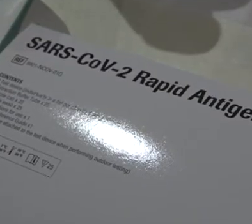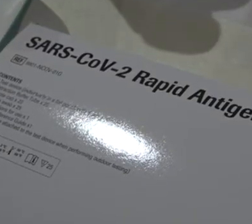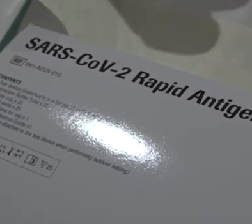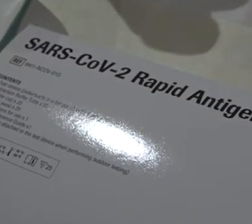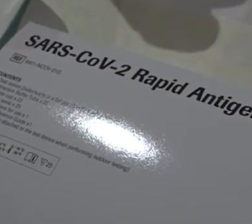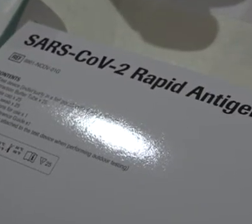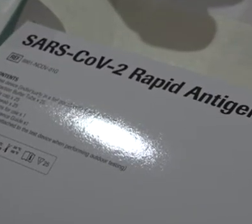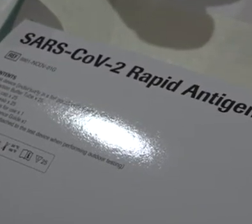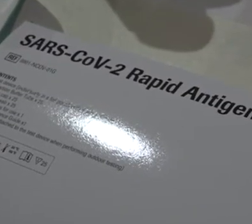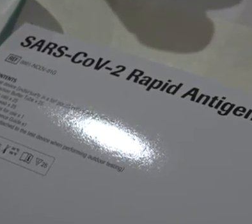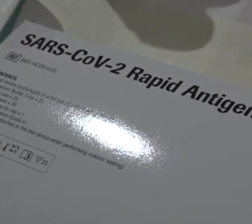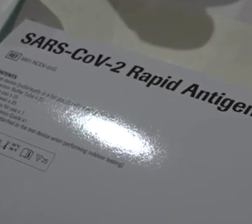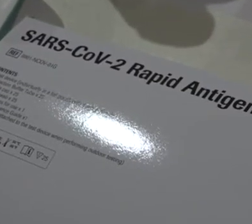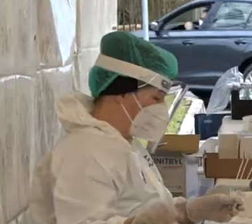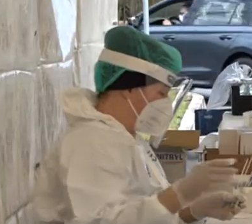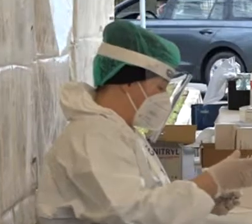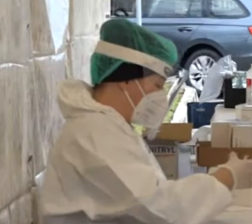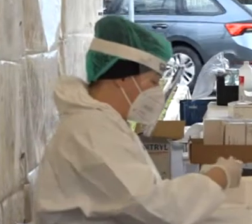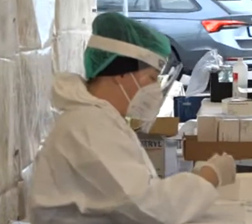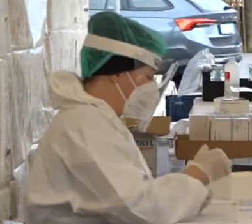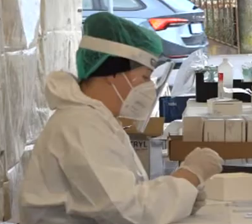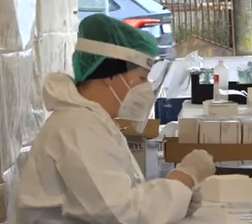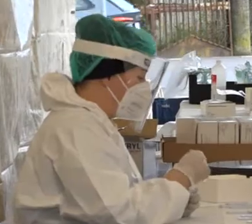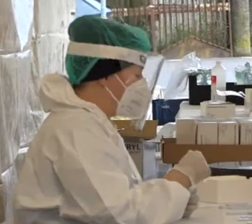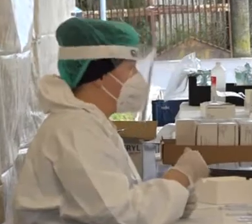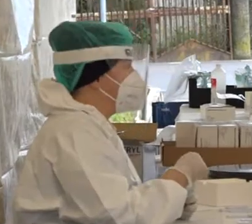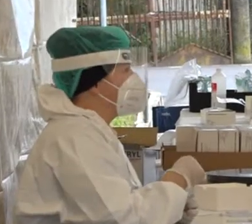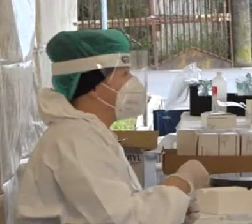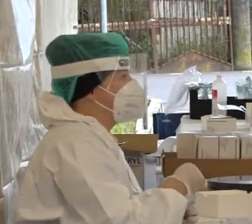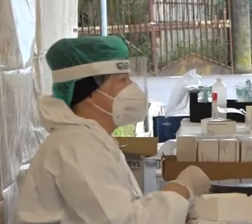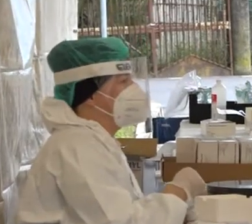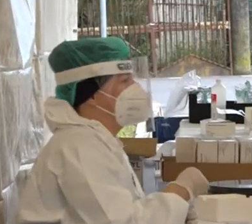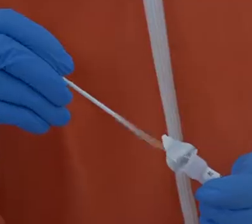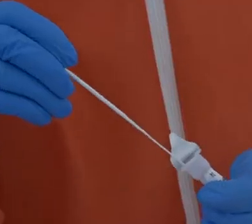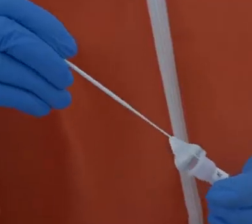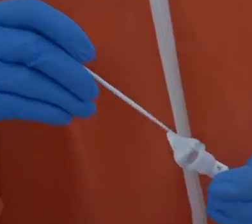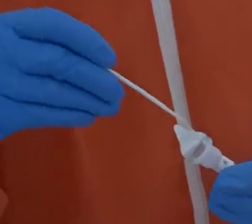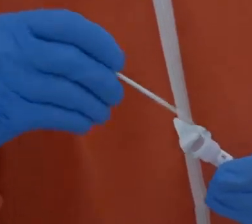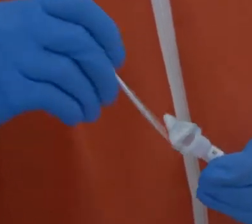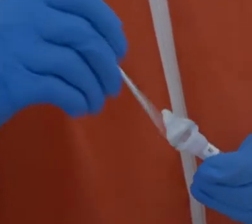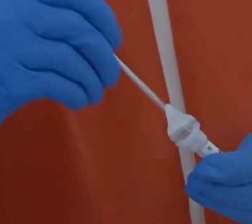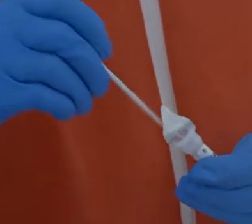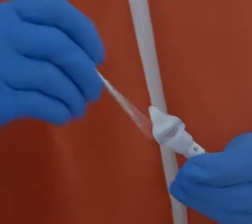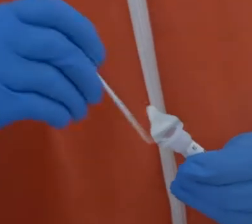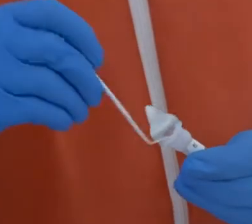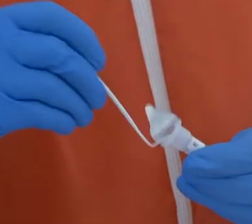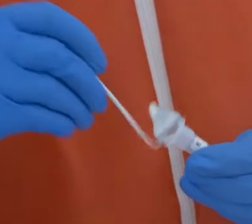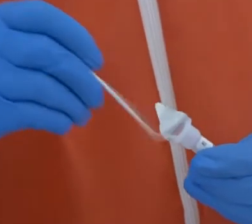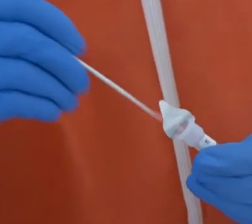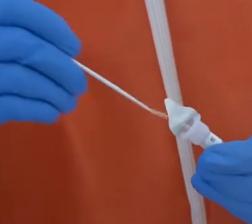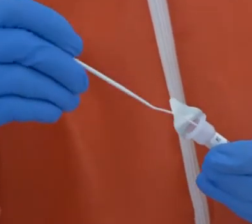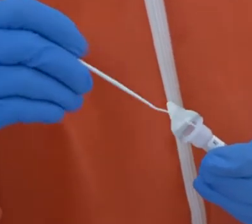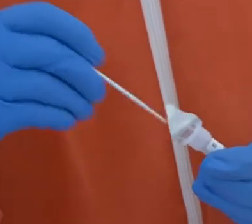ministero della salute dei test antigienici rapidi una vittoria per il veneto che da mesi chiedeva che lo strumento venisse preso in considerazione nel calcolo delle